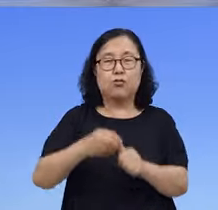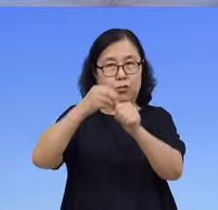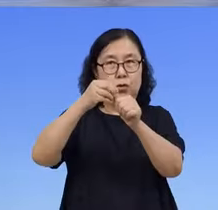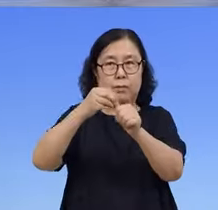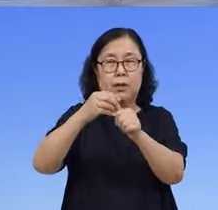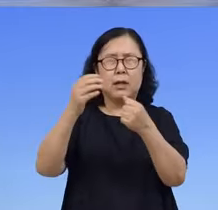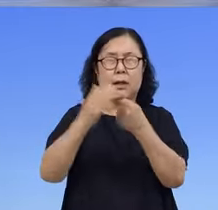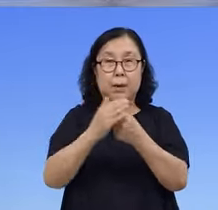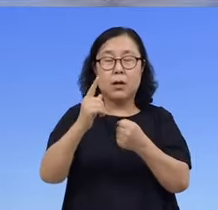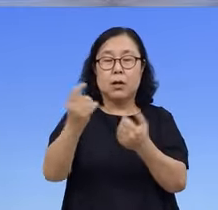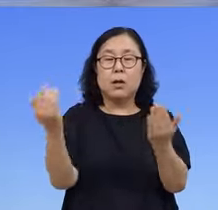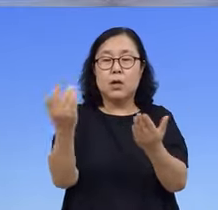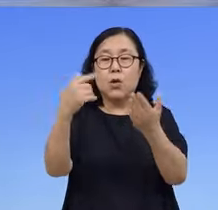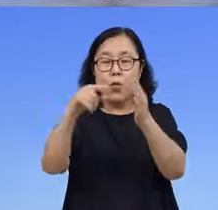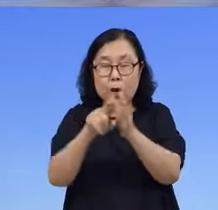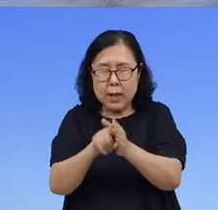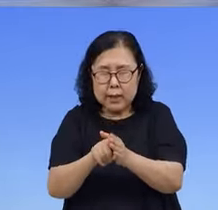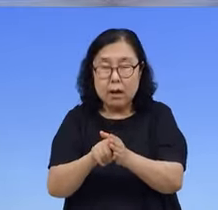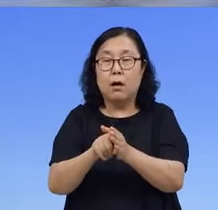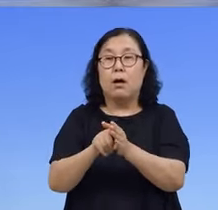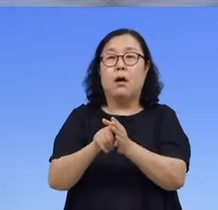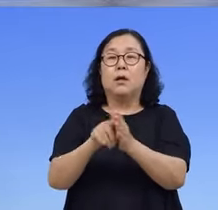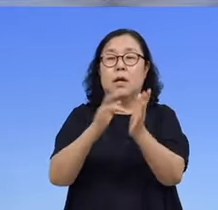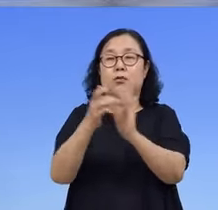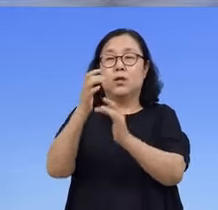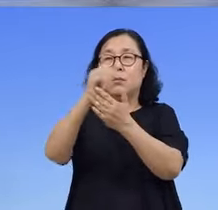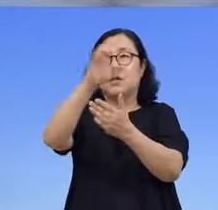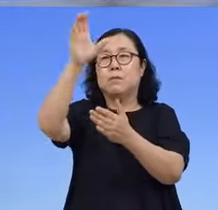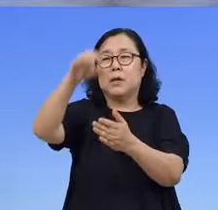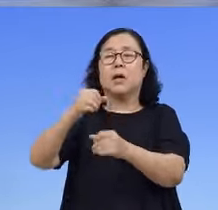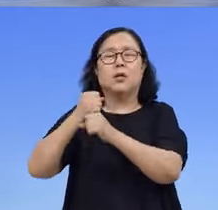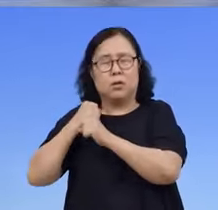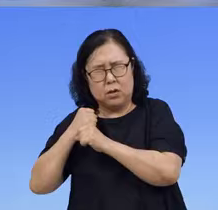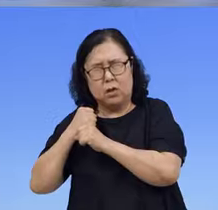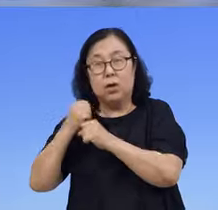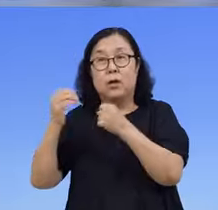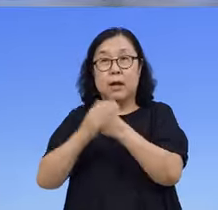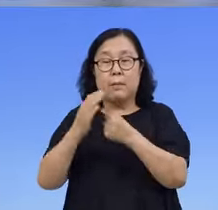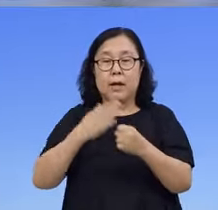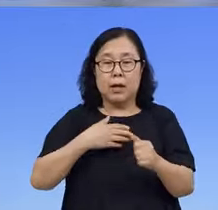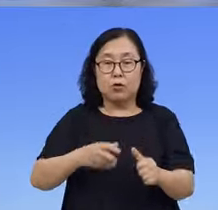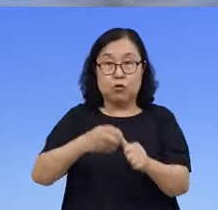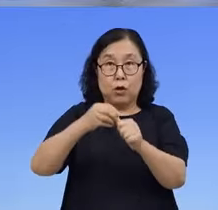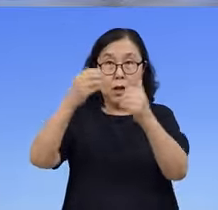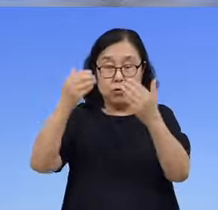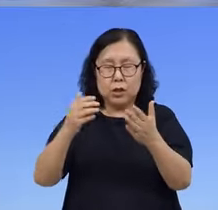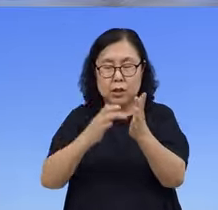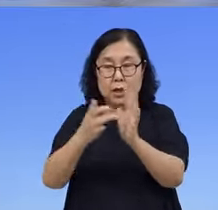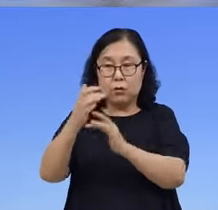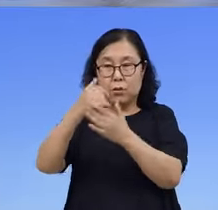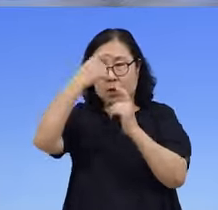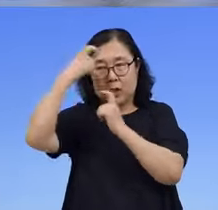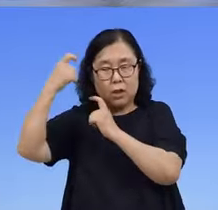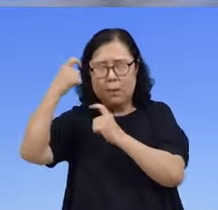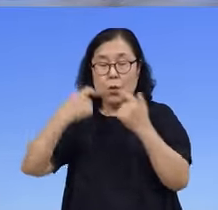지셨다는 사실입니다. 그래서 우리는 이 구속자 되신 예수 그리스도를 기념하고 기뻐할 뿐만